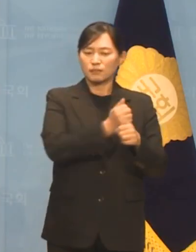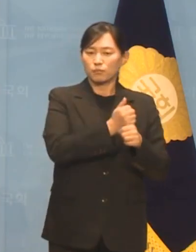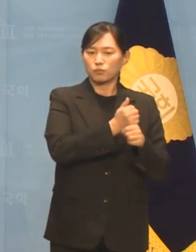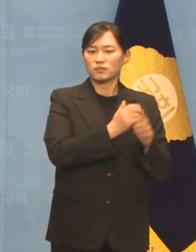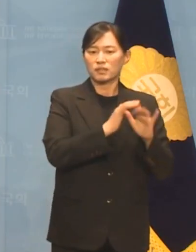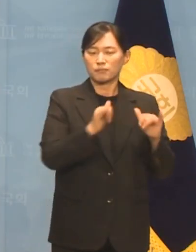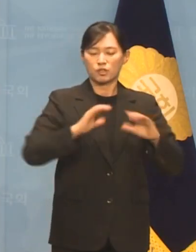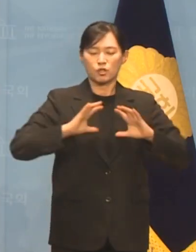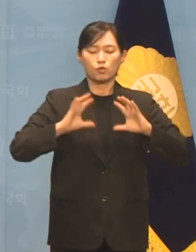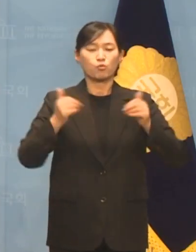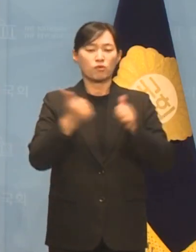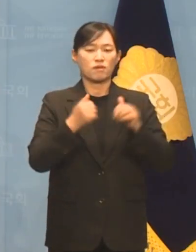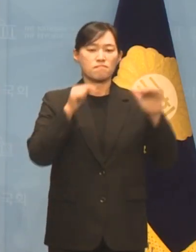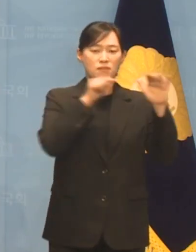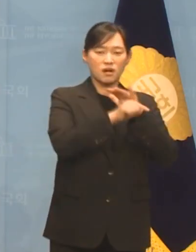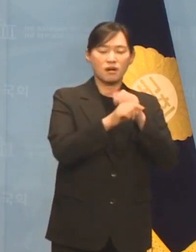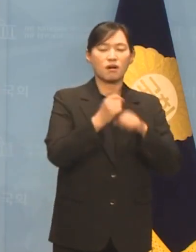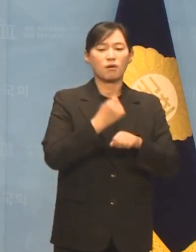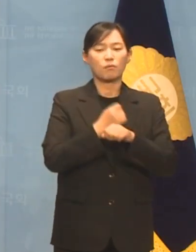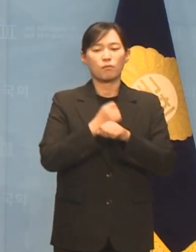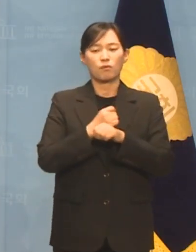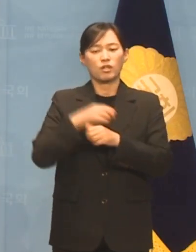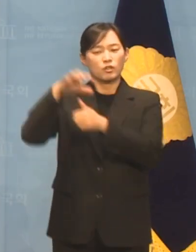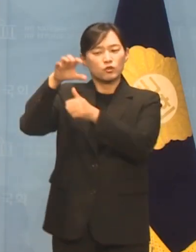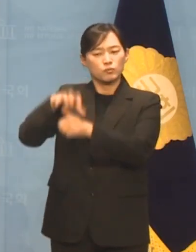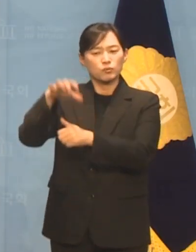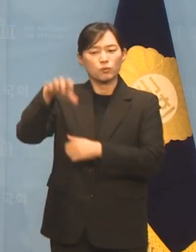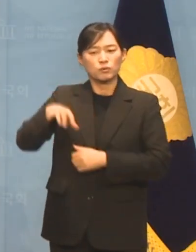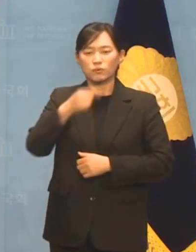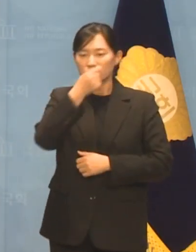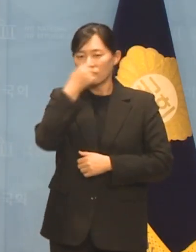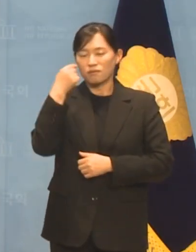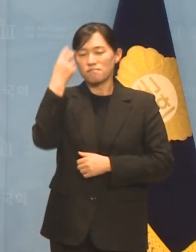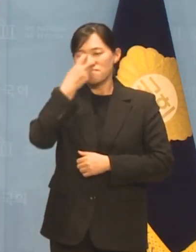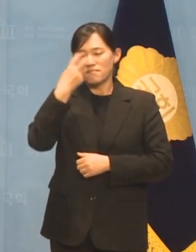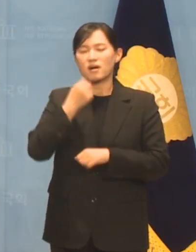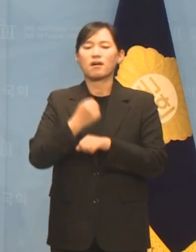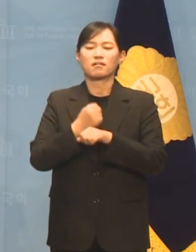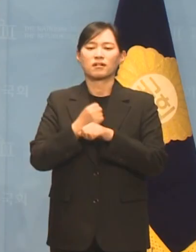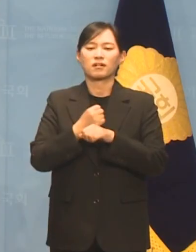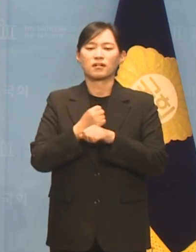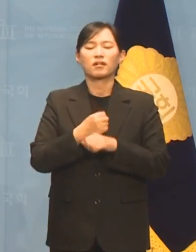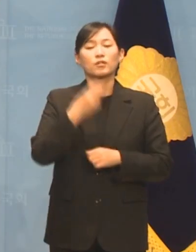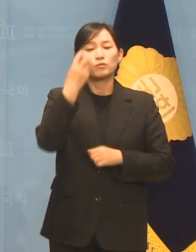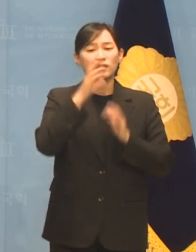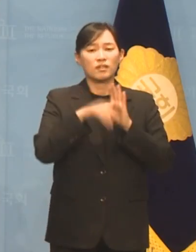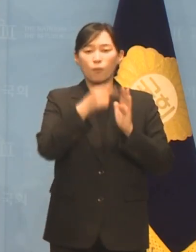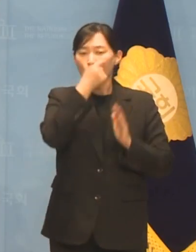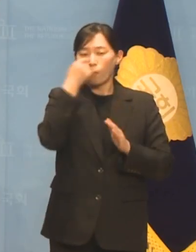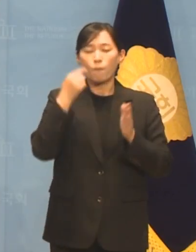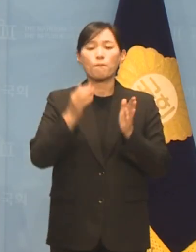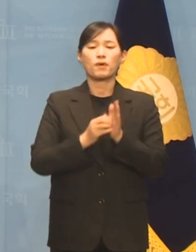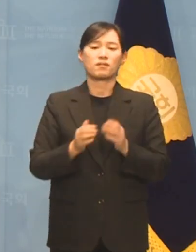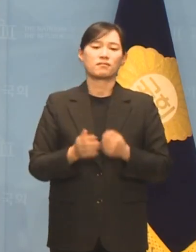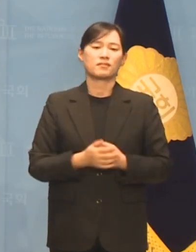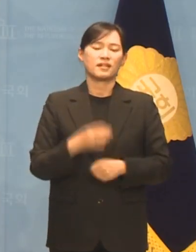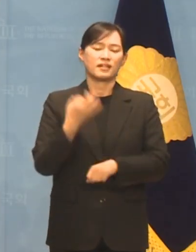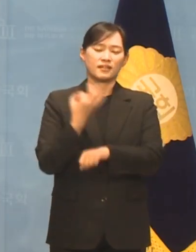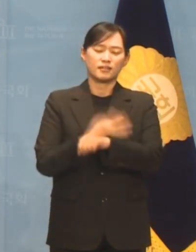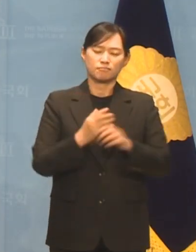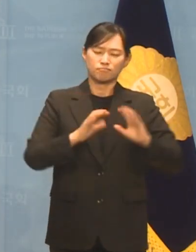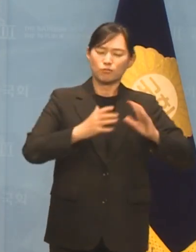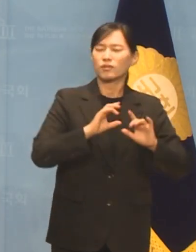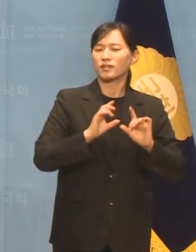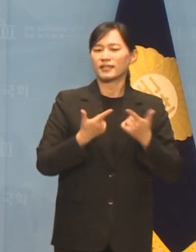국회로 출동했고 B1 벙커가 구금시설로 적합한지 점검한 사실이 검찰 수사에서 확인되었습니다. 단순한 논의가